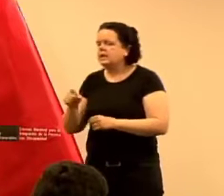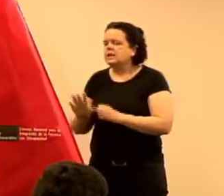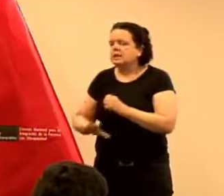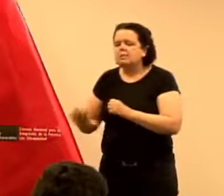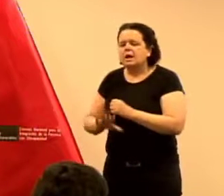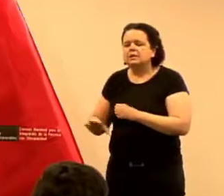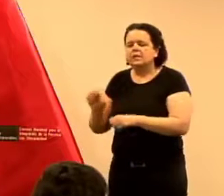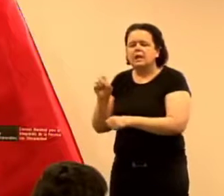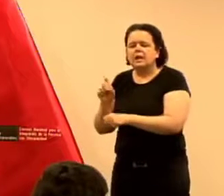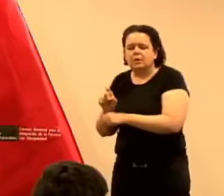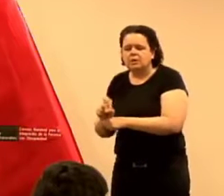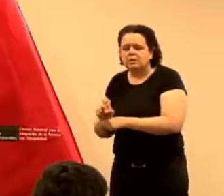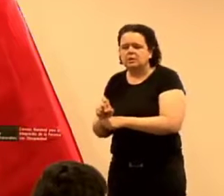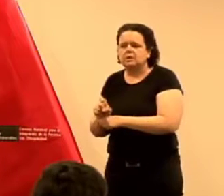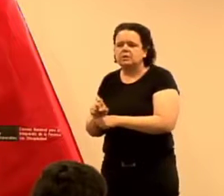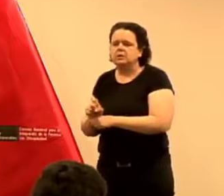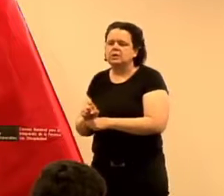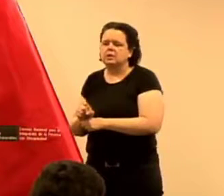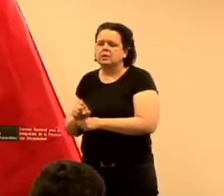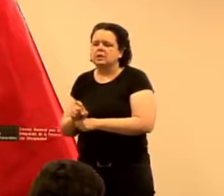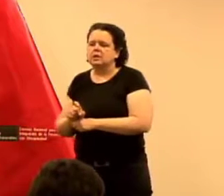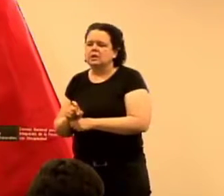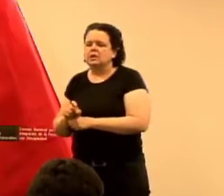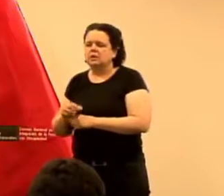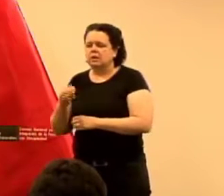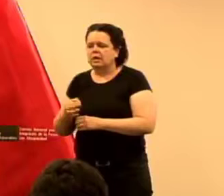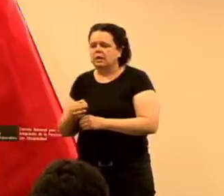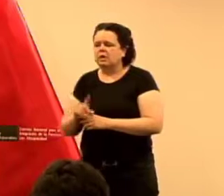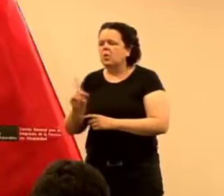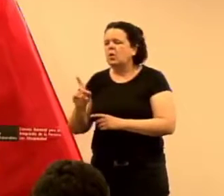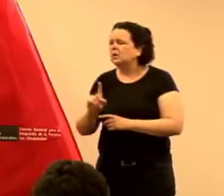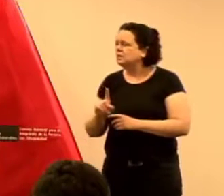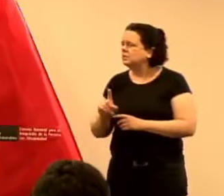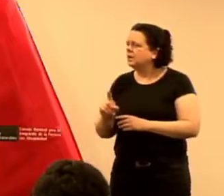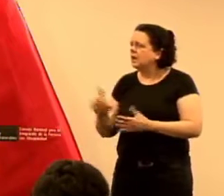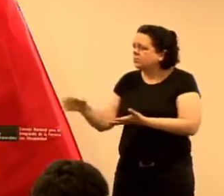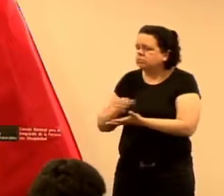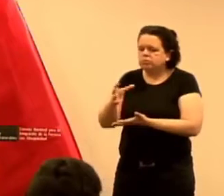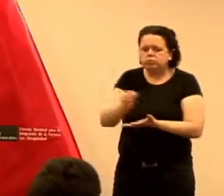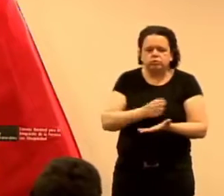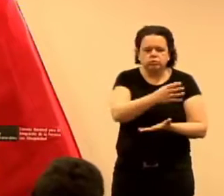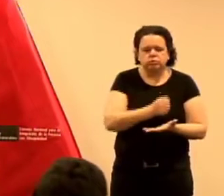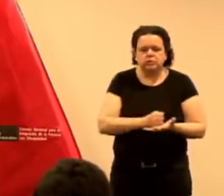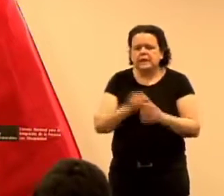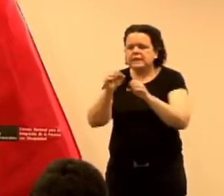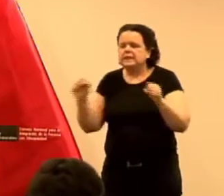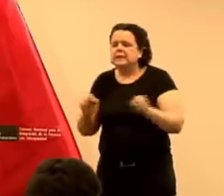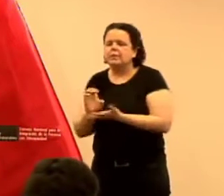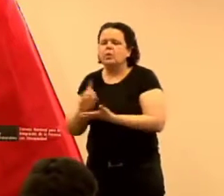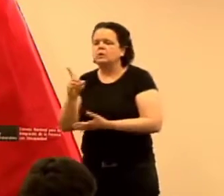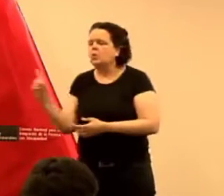la educación formal. No está apto para recolectar información sobre los sistemas de educación no